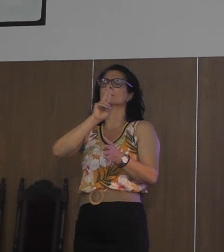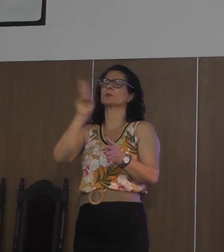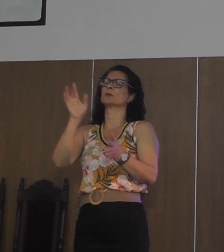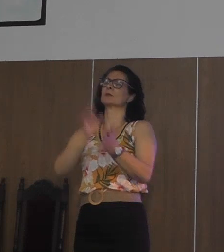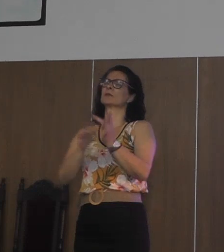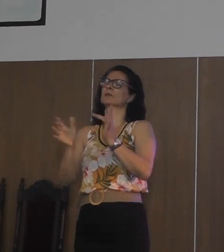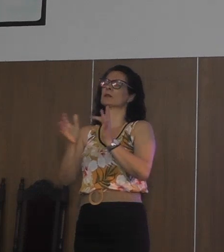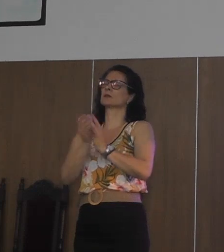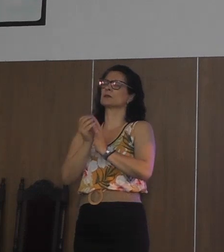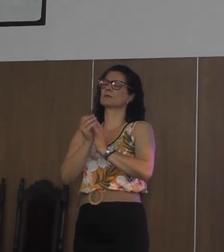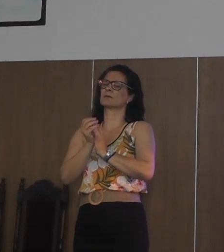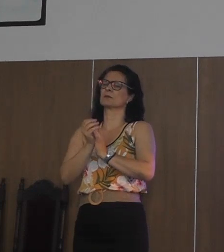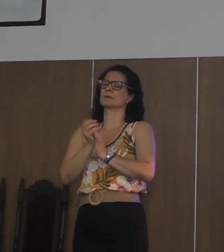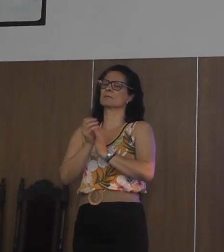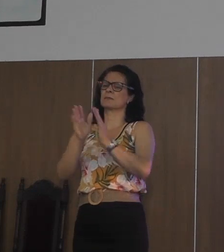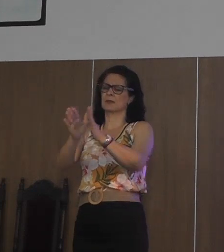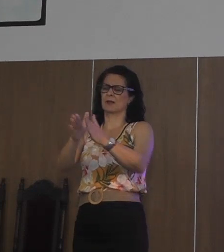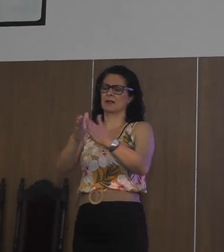Tua palavra é clara,